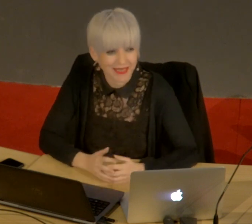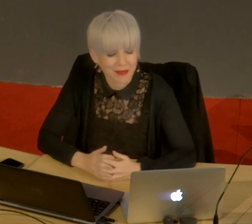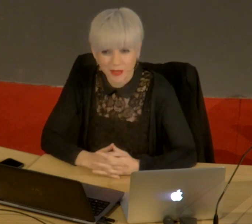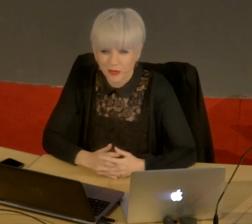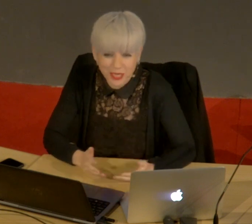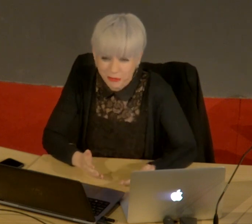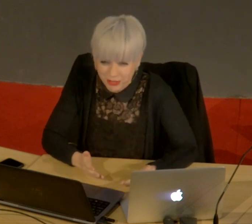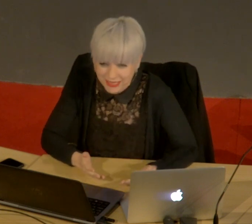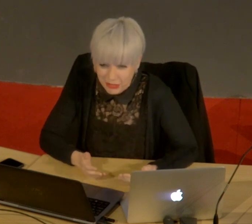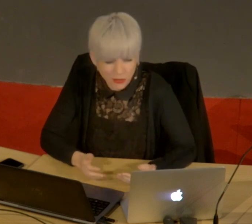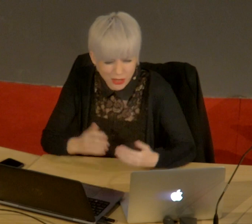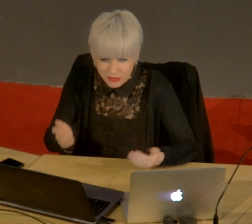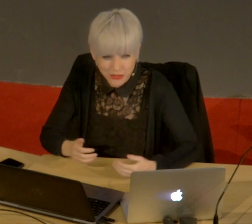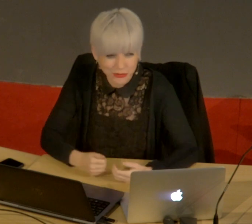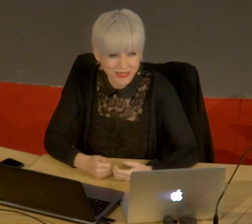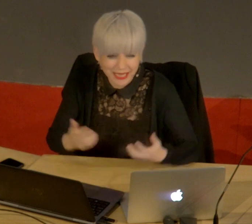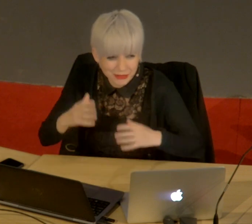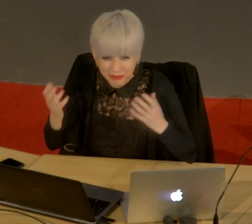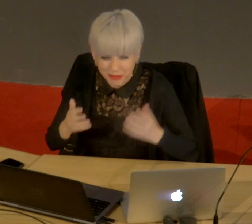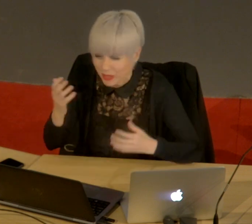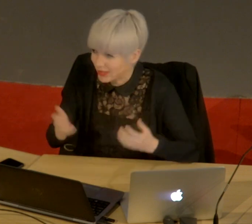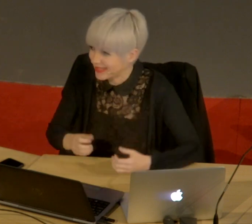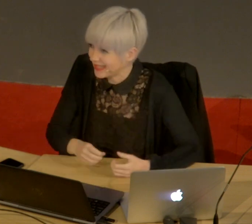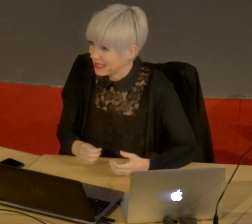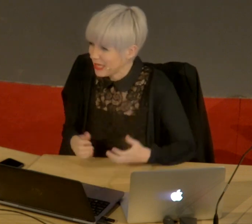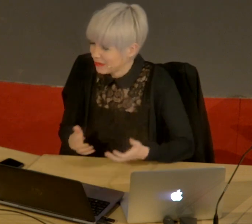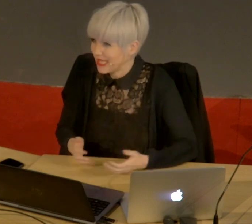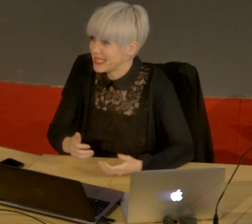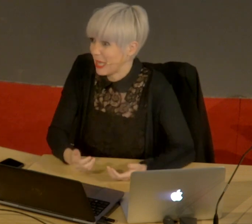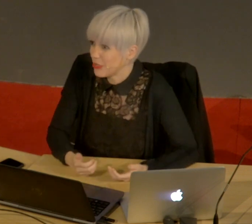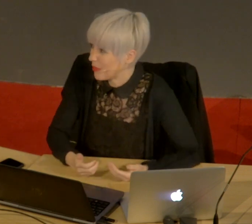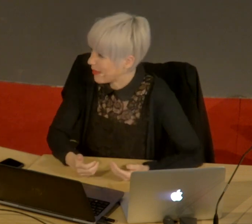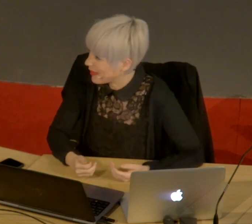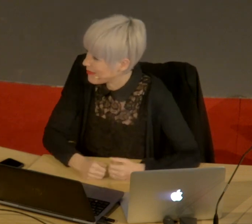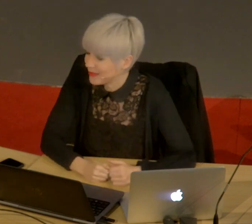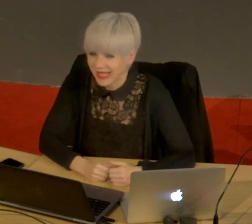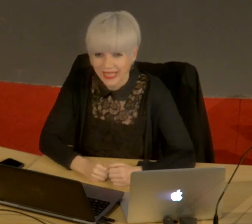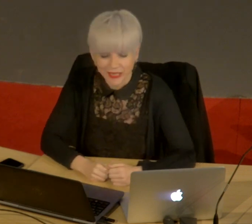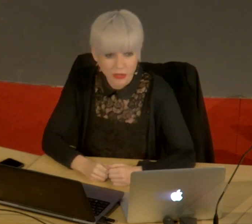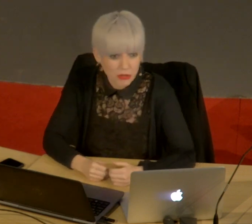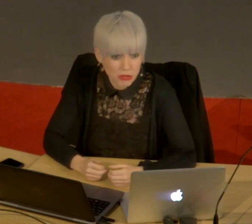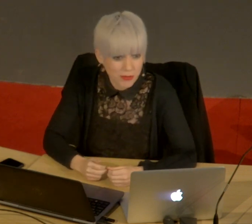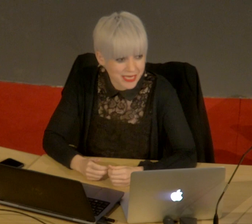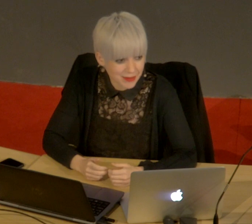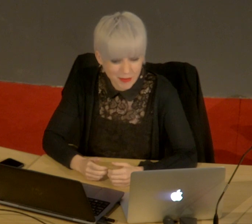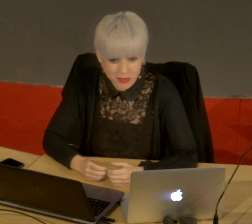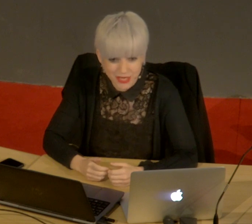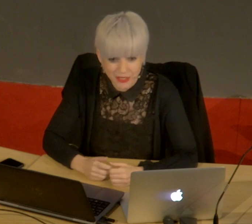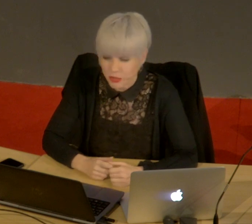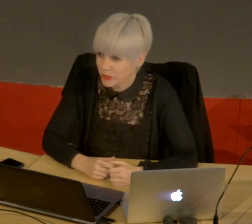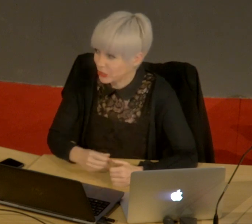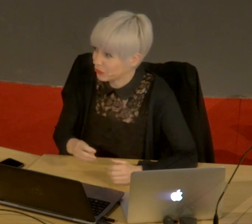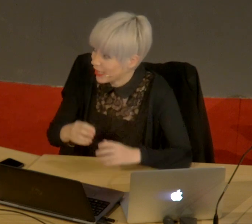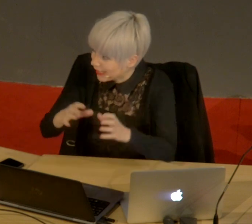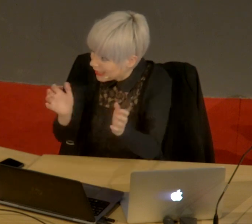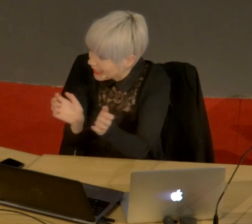de el mediodía un 31 de agosto un día totalmente extraño para mí no sabía si íbamos a nos